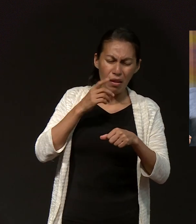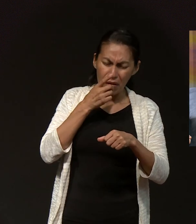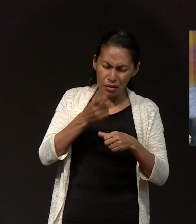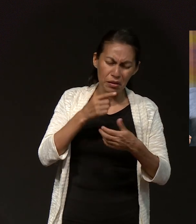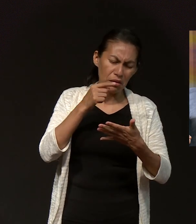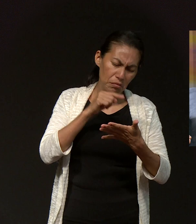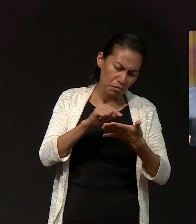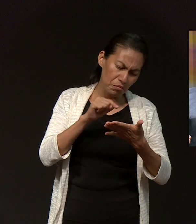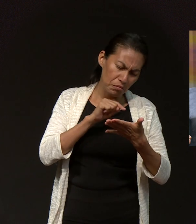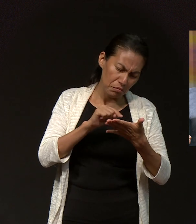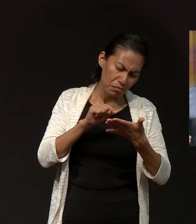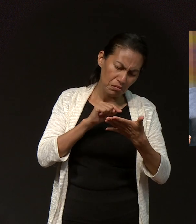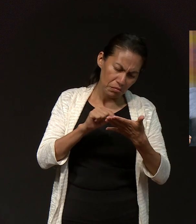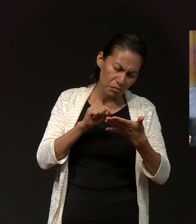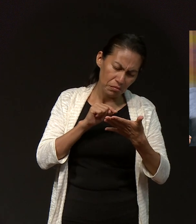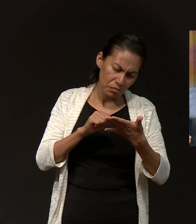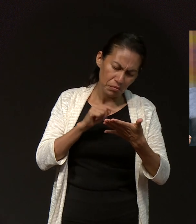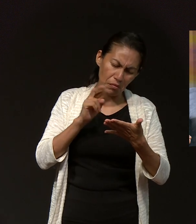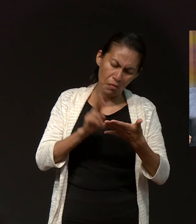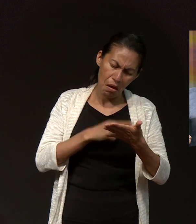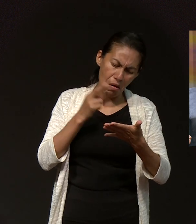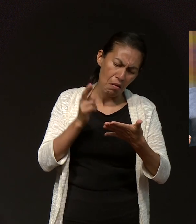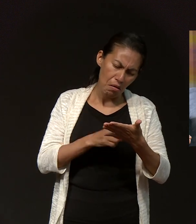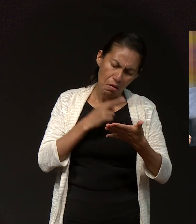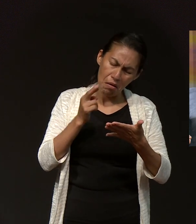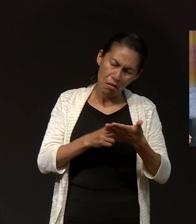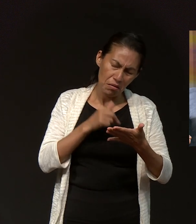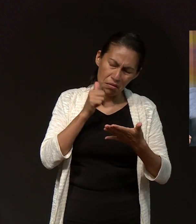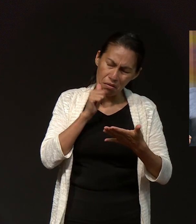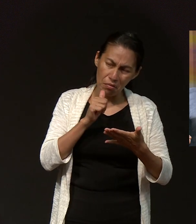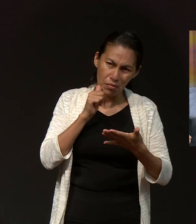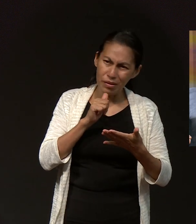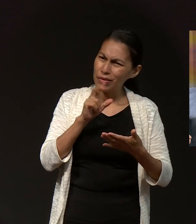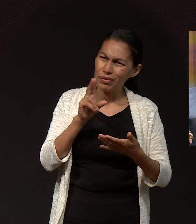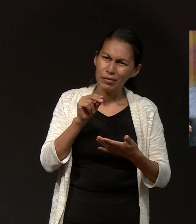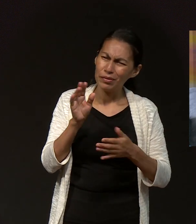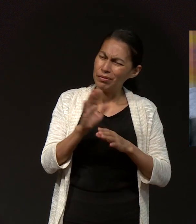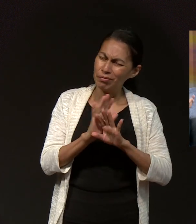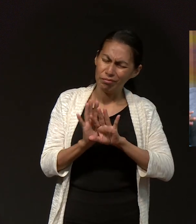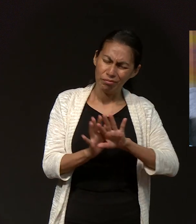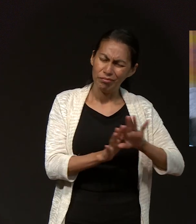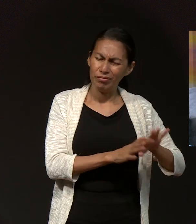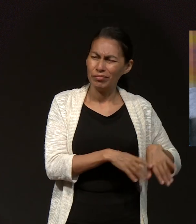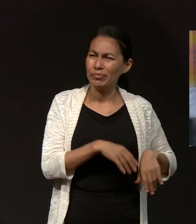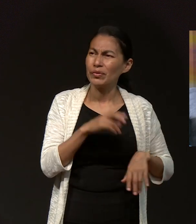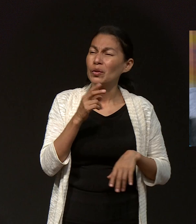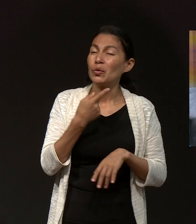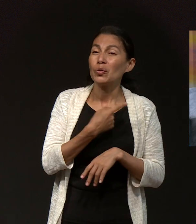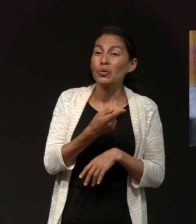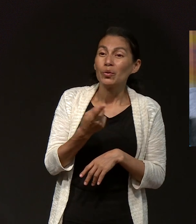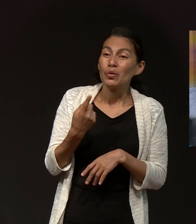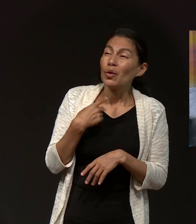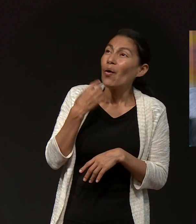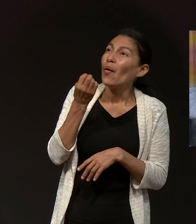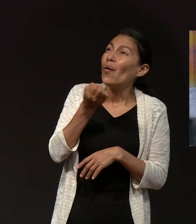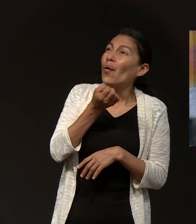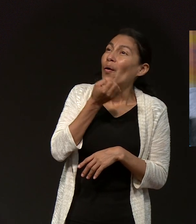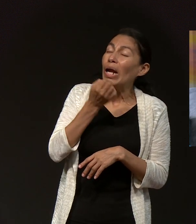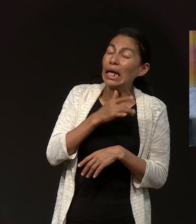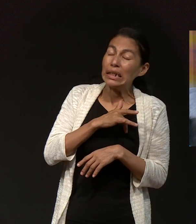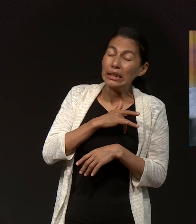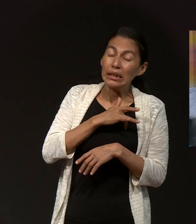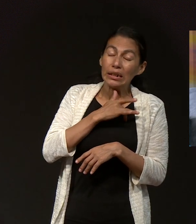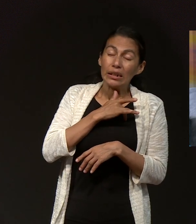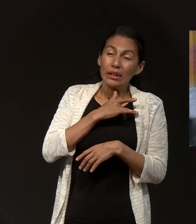repetimos, repetimos, sino que sea esta forma de acercarte a Dios, de platicarle. Dios, hoy tengo esto, hoy te